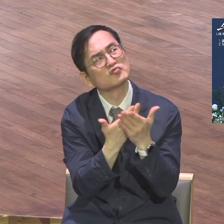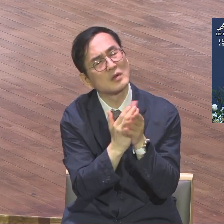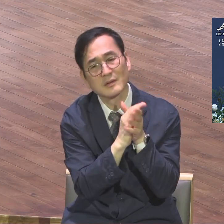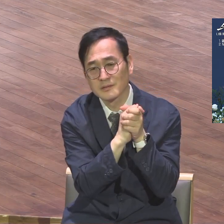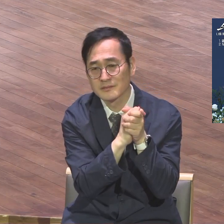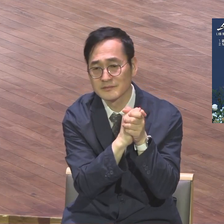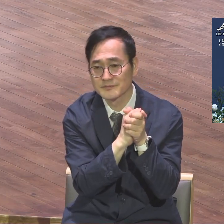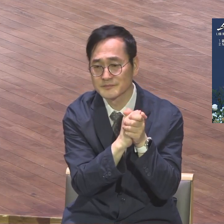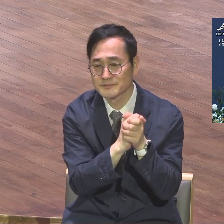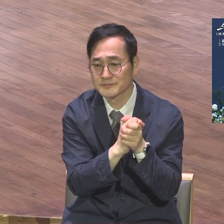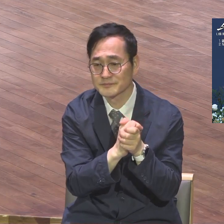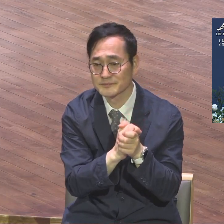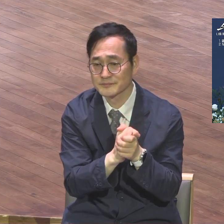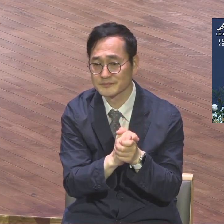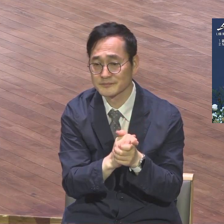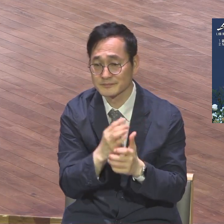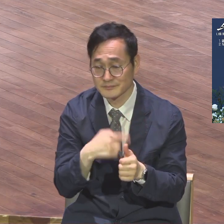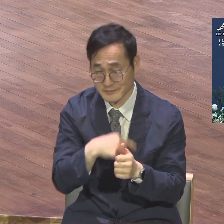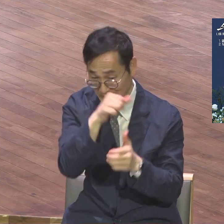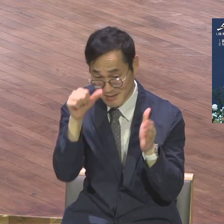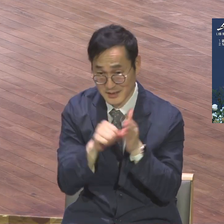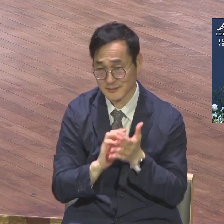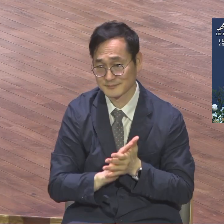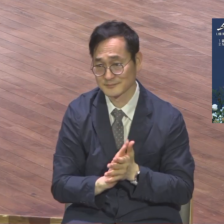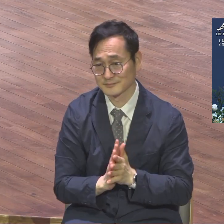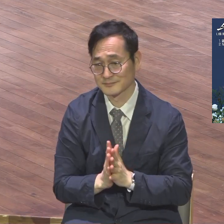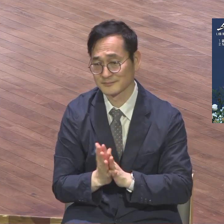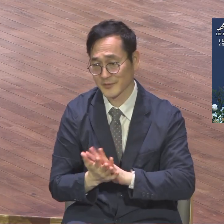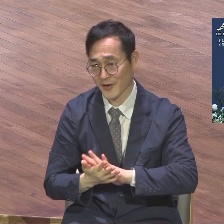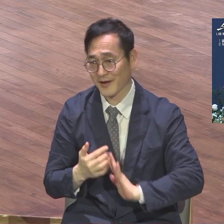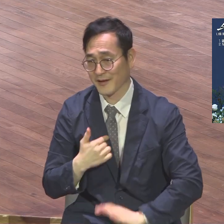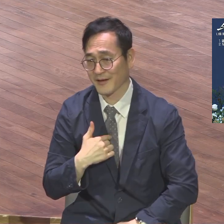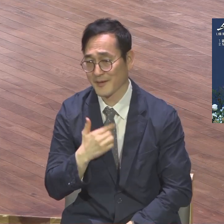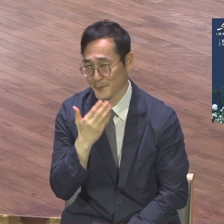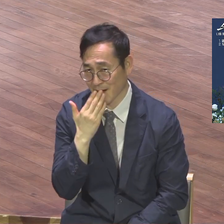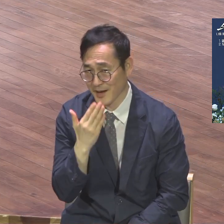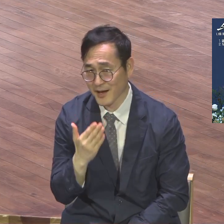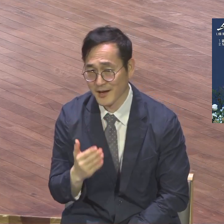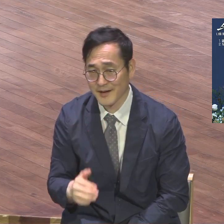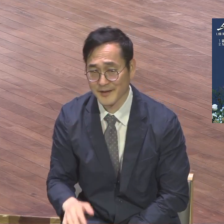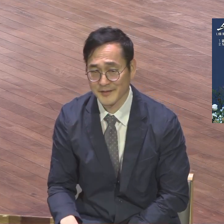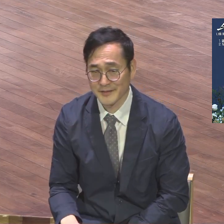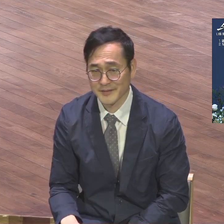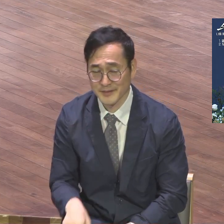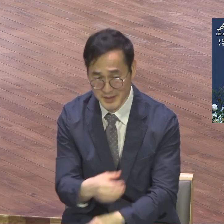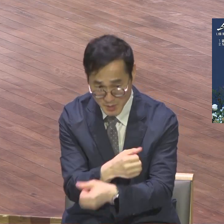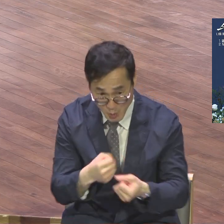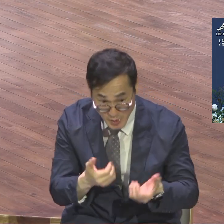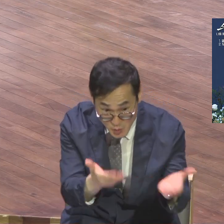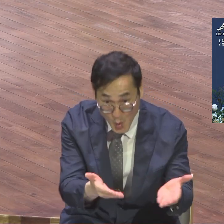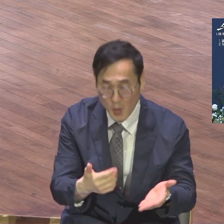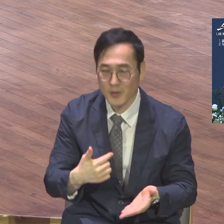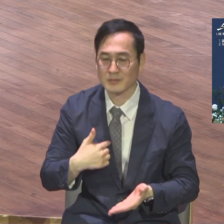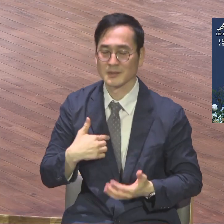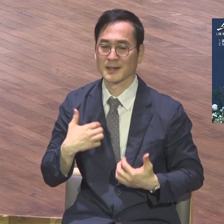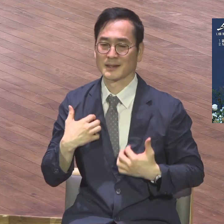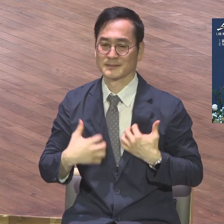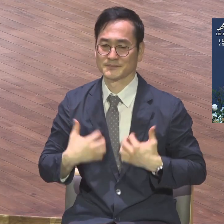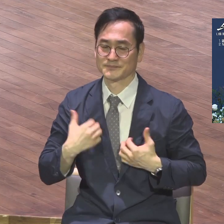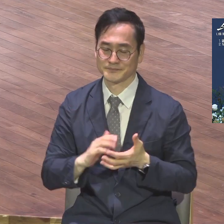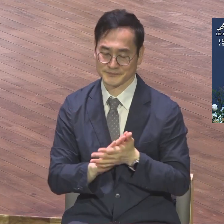문이 확 열리지요. 그리고 생동감이 있는 인생으로 변모가 되지요. 그러므로 결과가